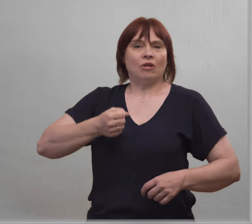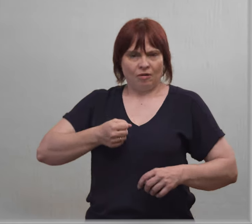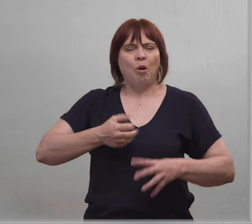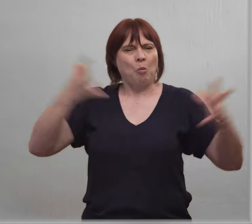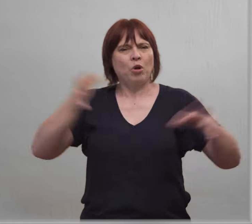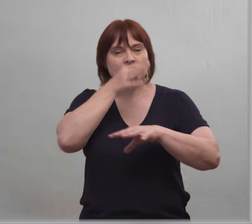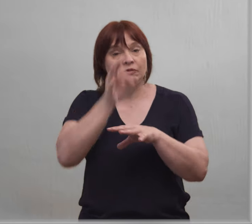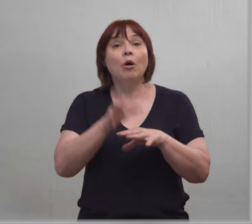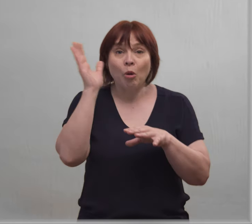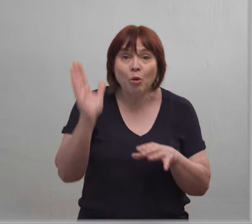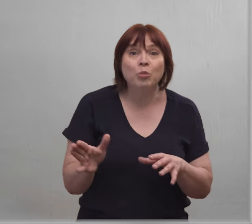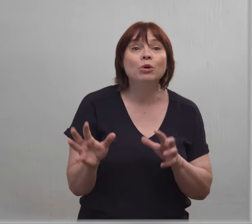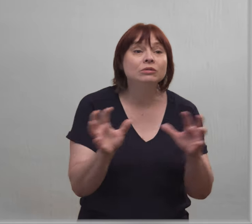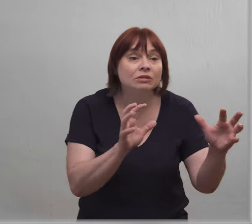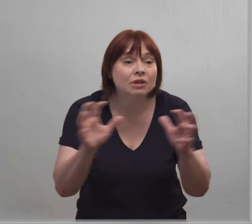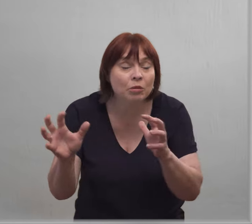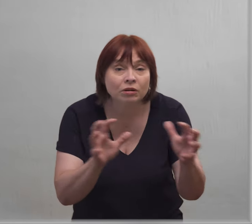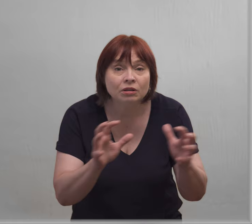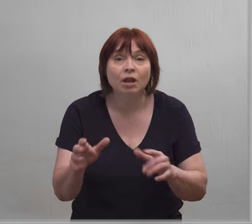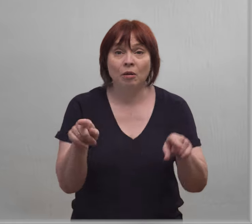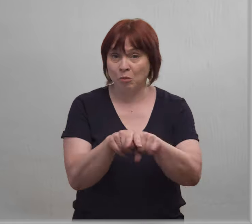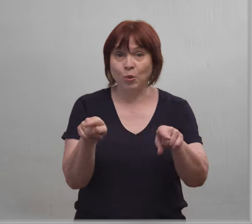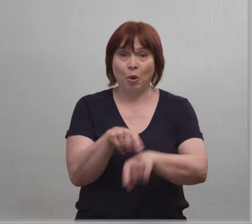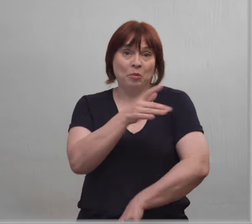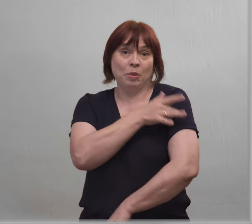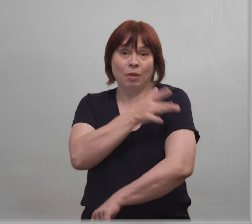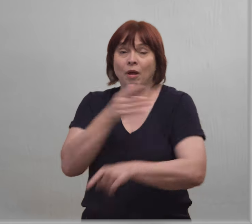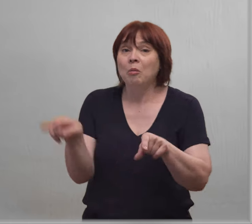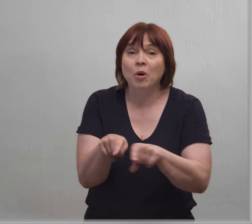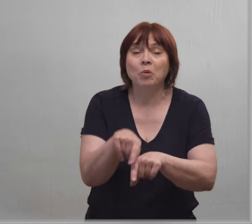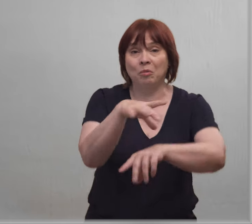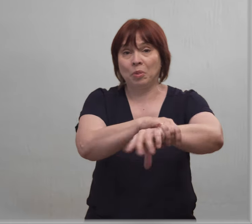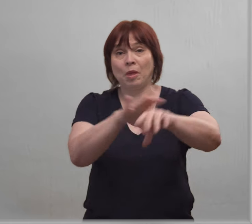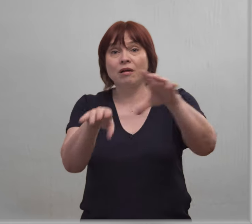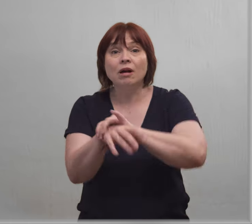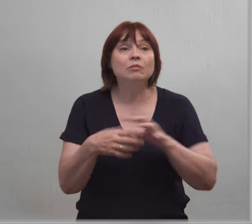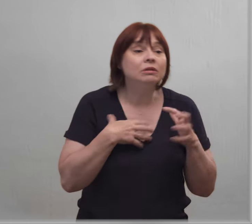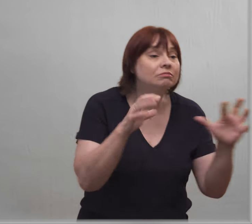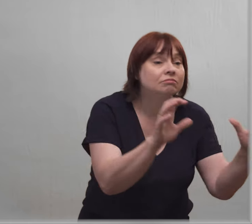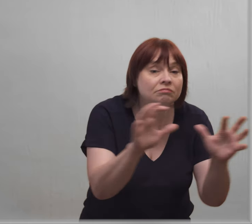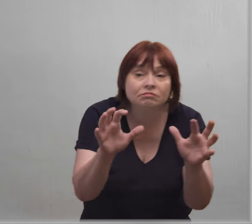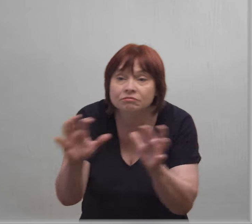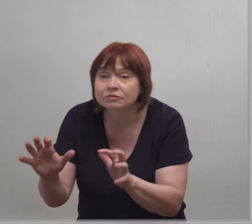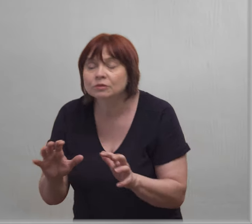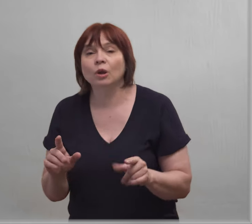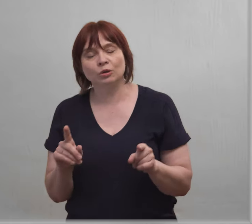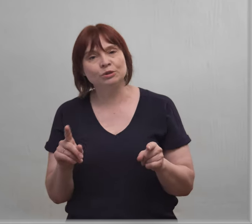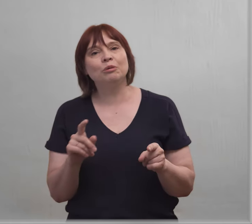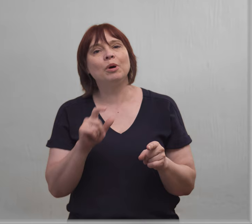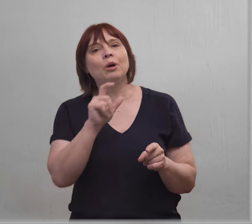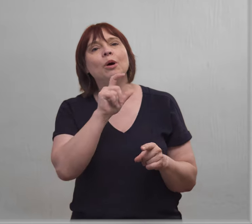Сын Человеческий не для того пришел, чтобы Ему служили, но чтобы послужить и отдать душу свою для